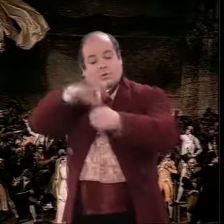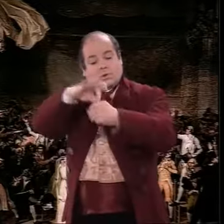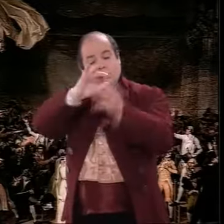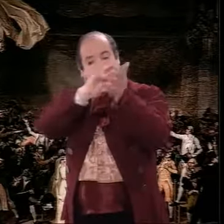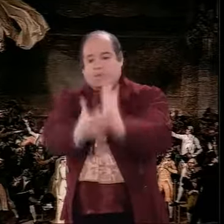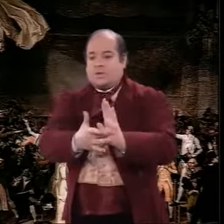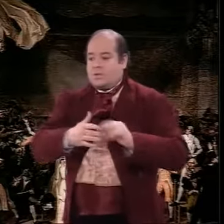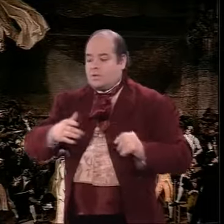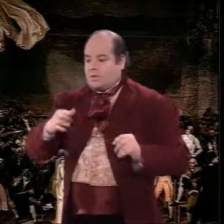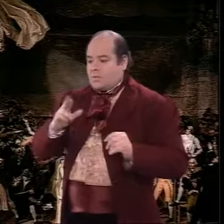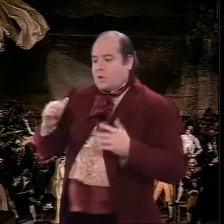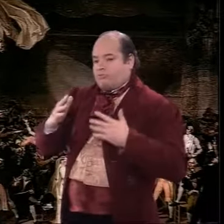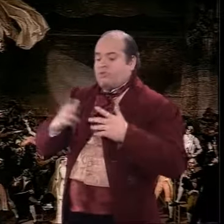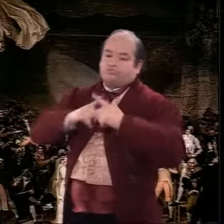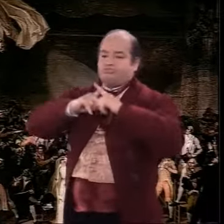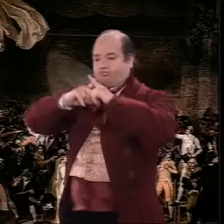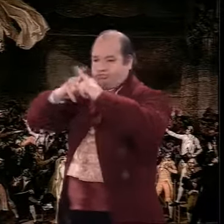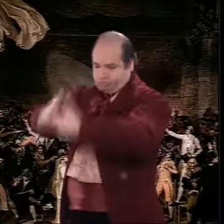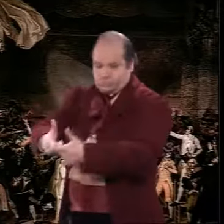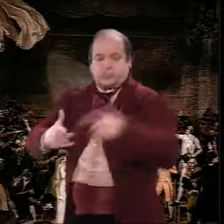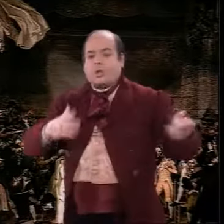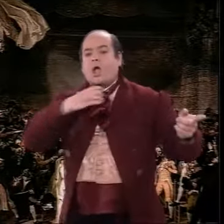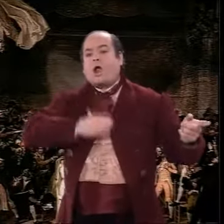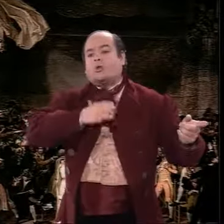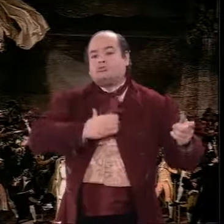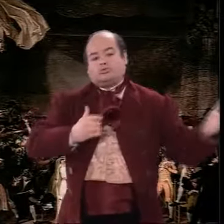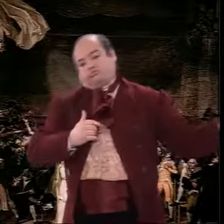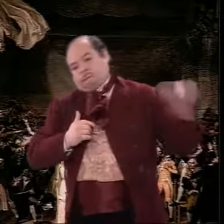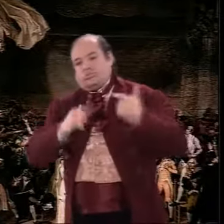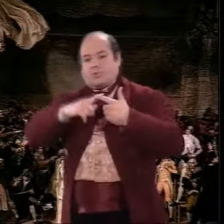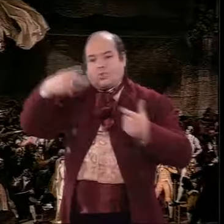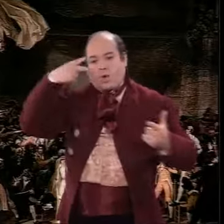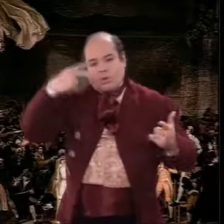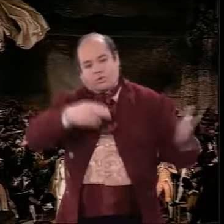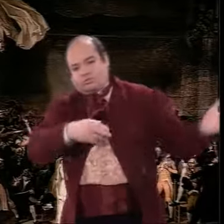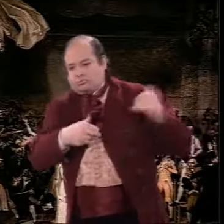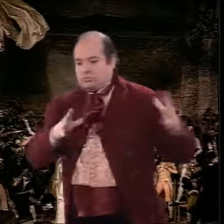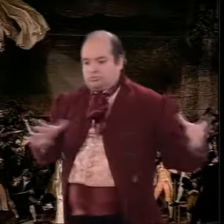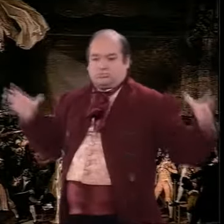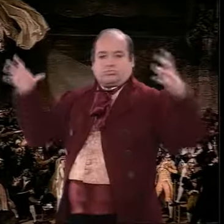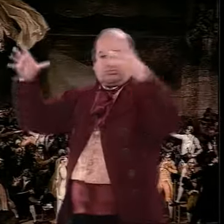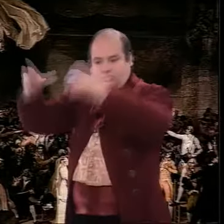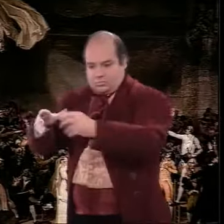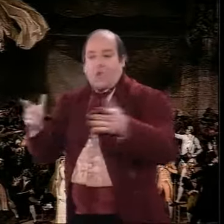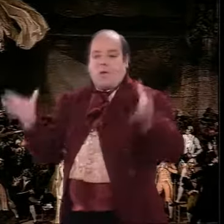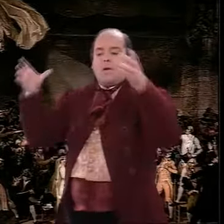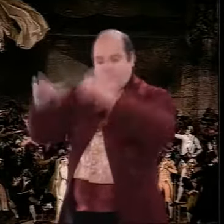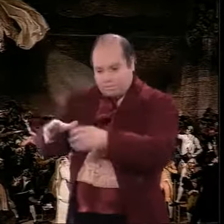bout. Cette Assemblée nationale va faire plier le roi. C'est lui qui va ordonner à la noblesse et au clergé de se joindre au